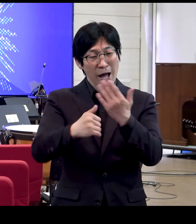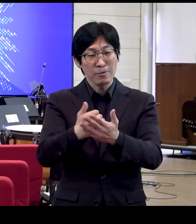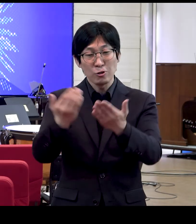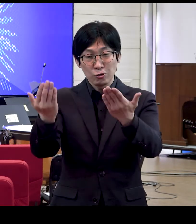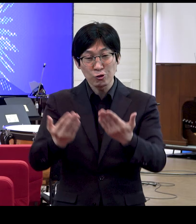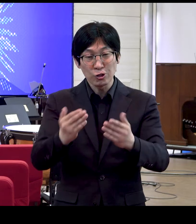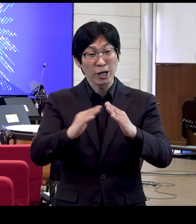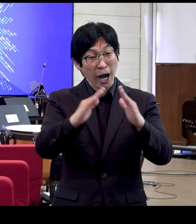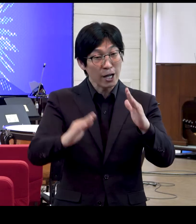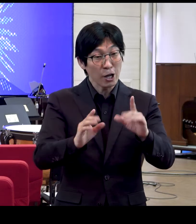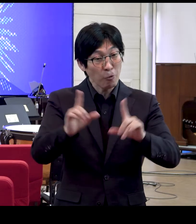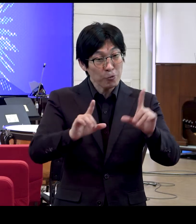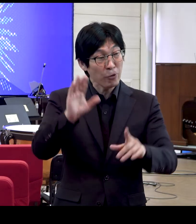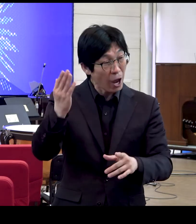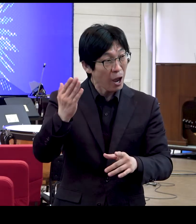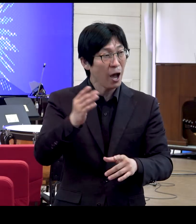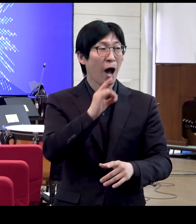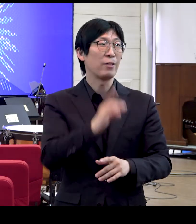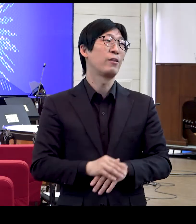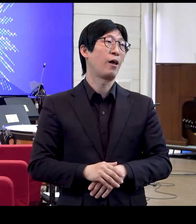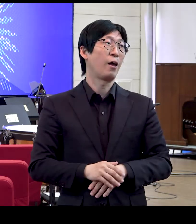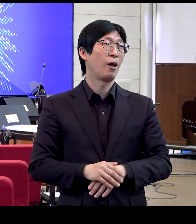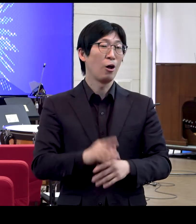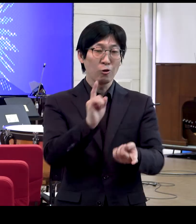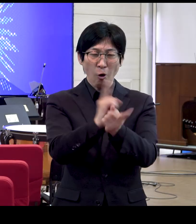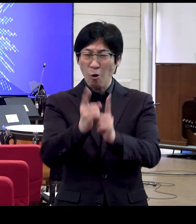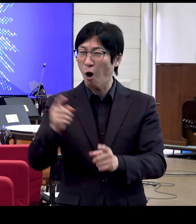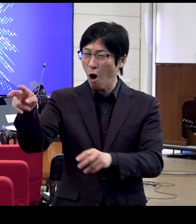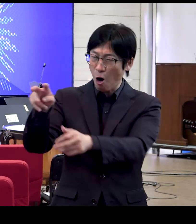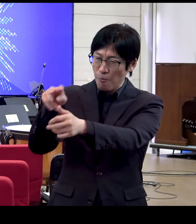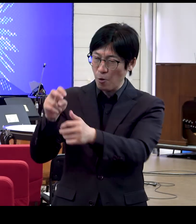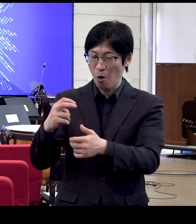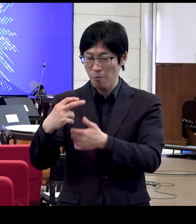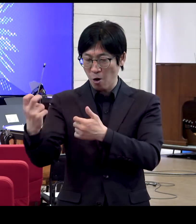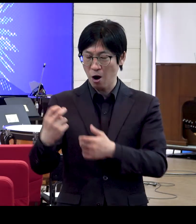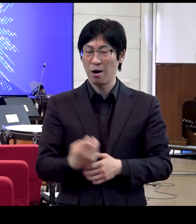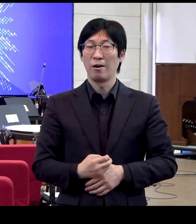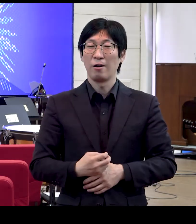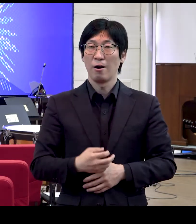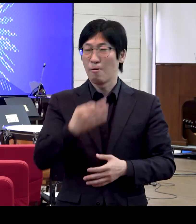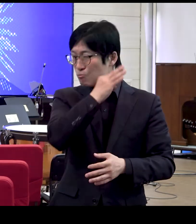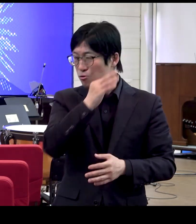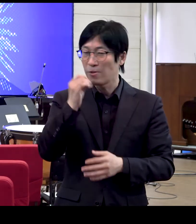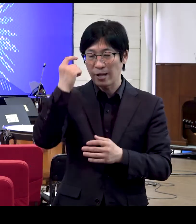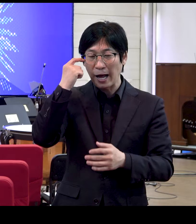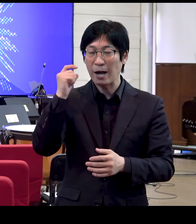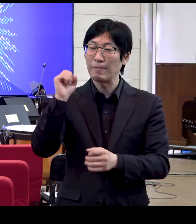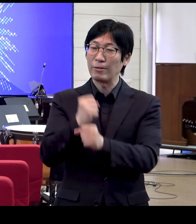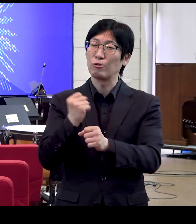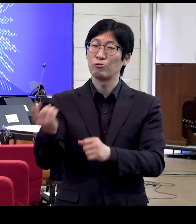주신 가정입니까? 서로 비난하는데, 서로 고발하는데, 상처를 주는데 말이죠.